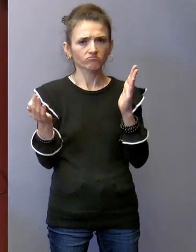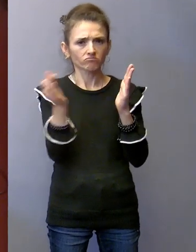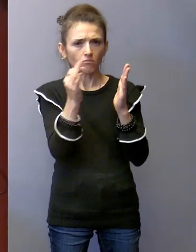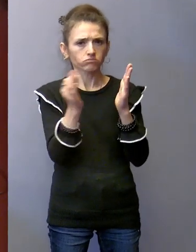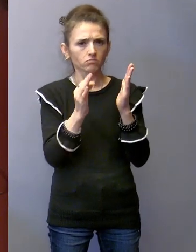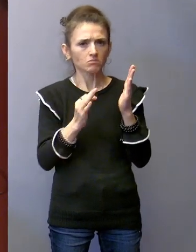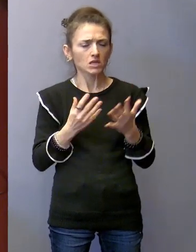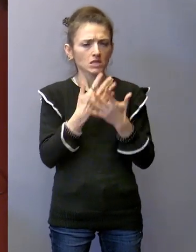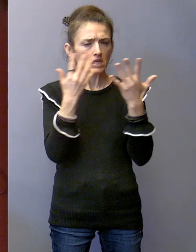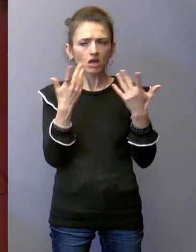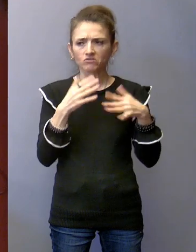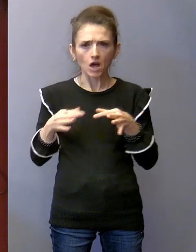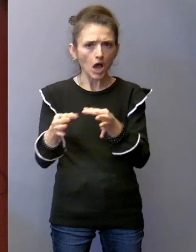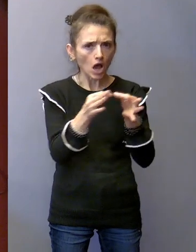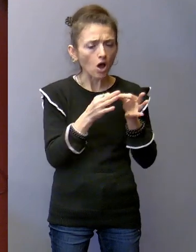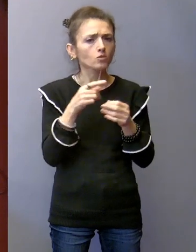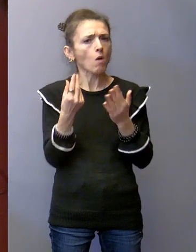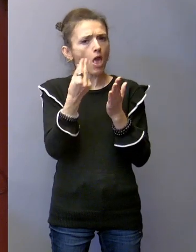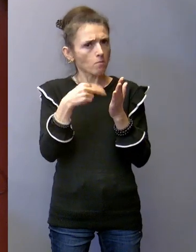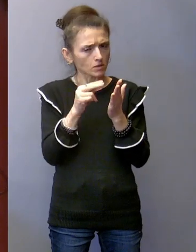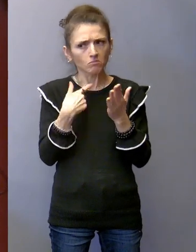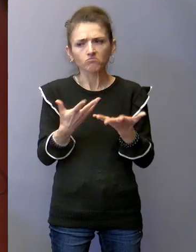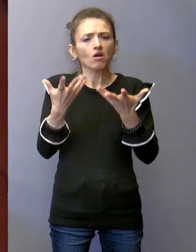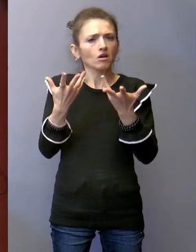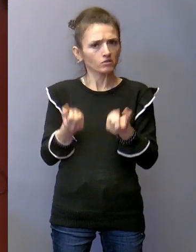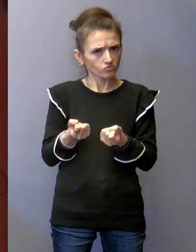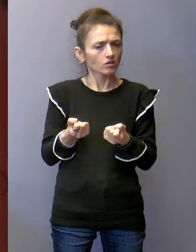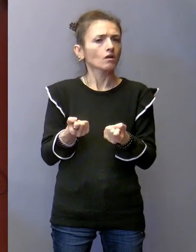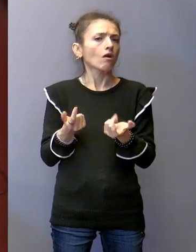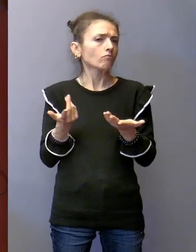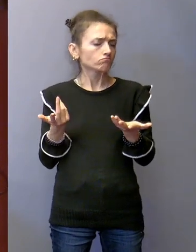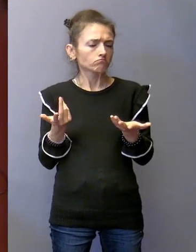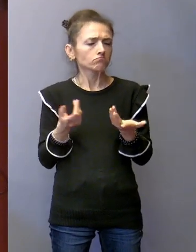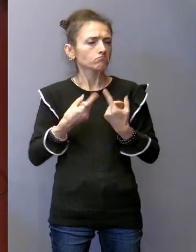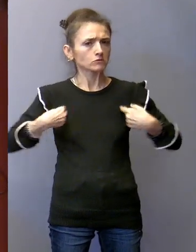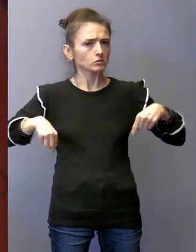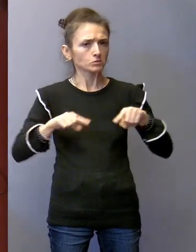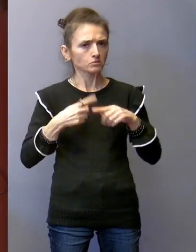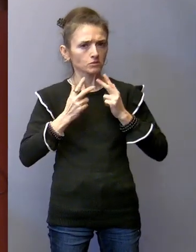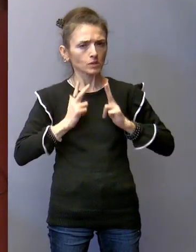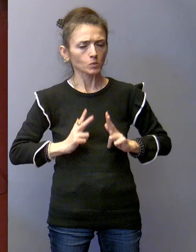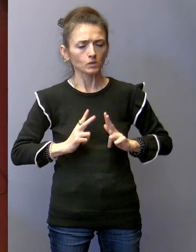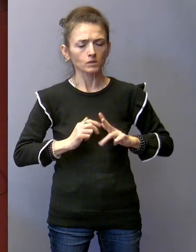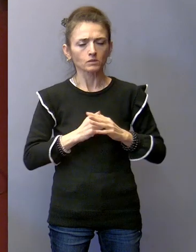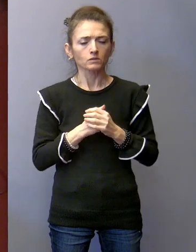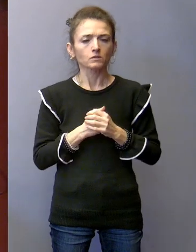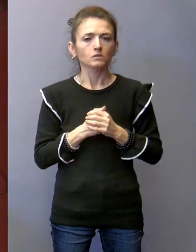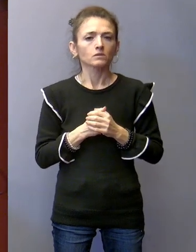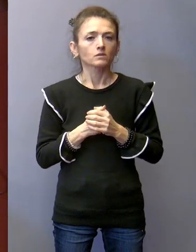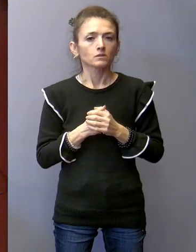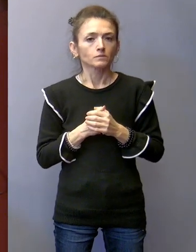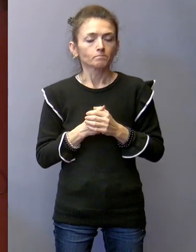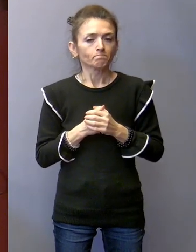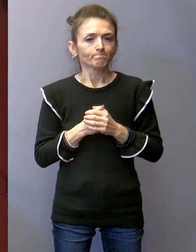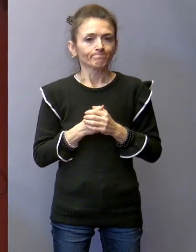C'è stato anche un emendamento che è stato accolto e quindi da questo punto di vista siamo più che sereni detto ciò